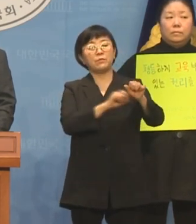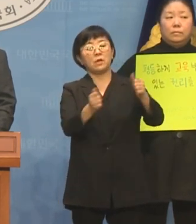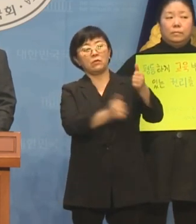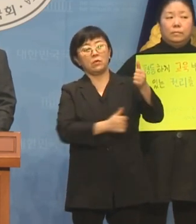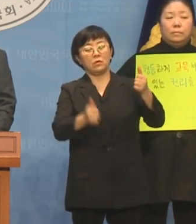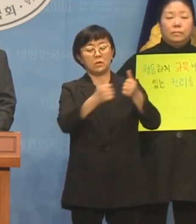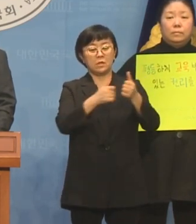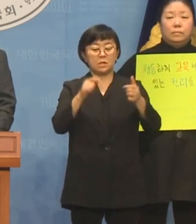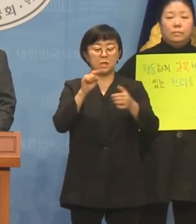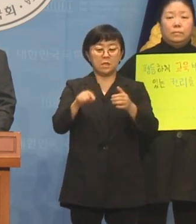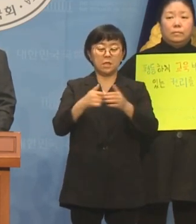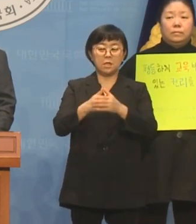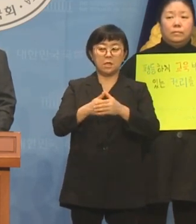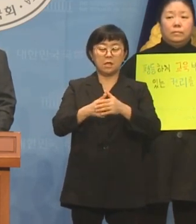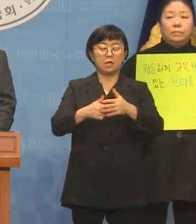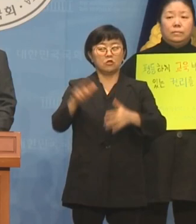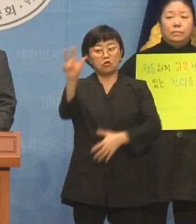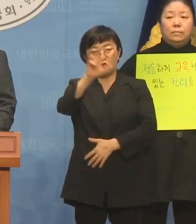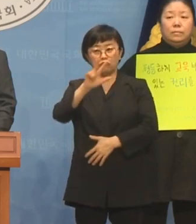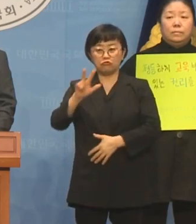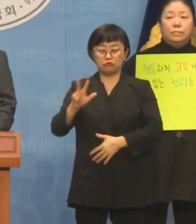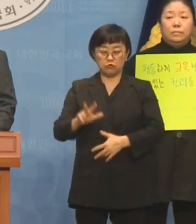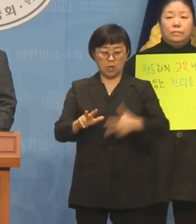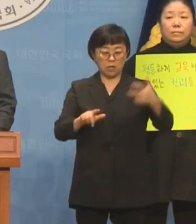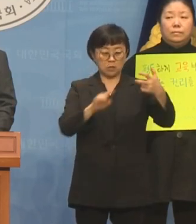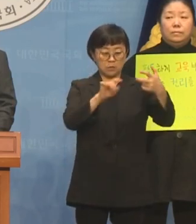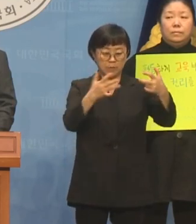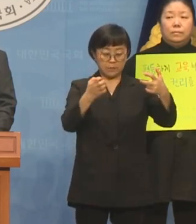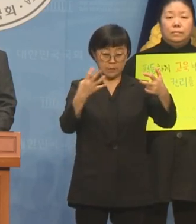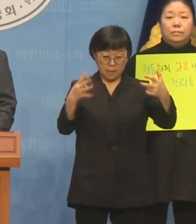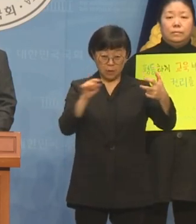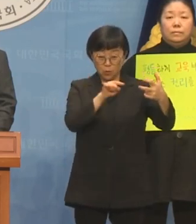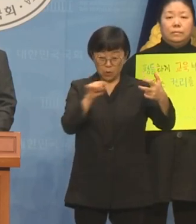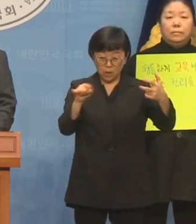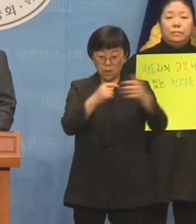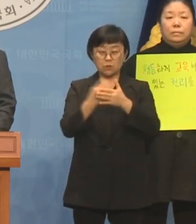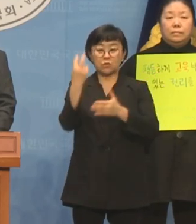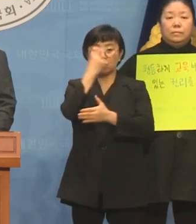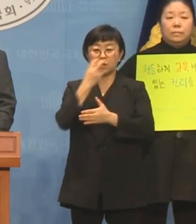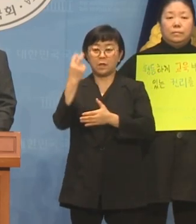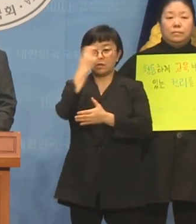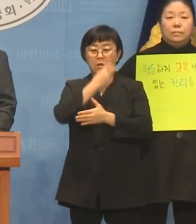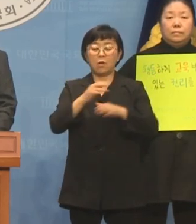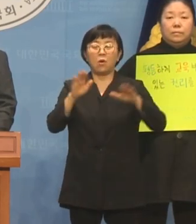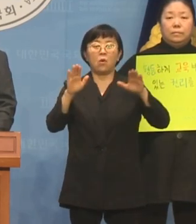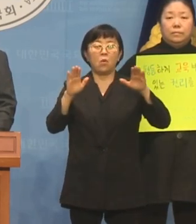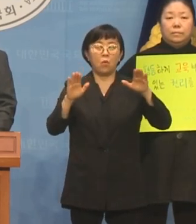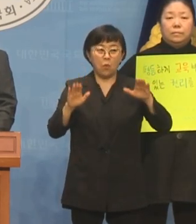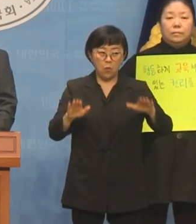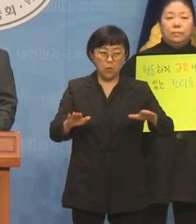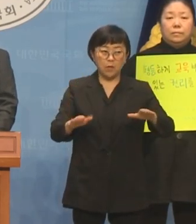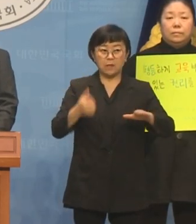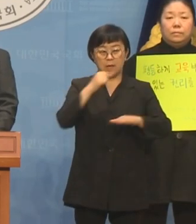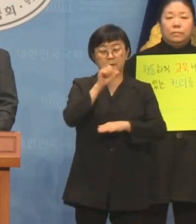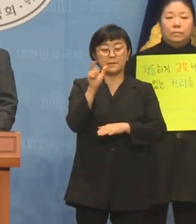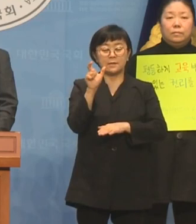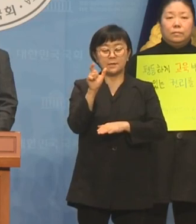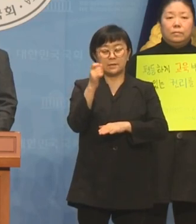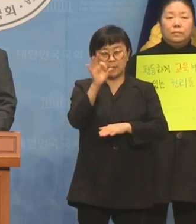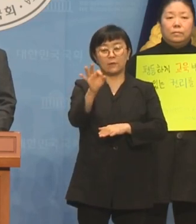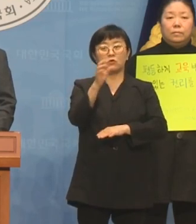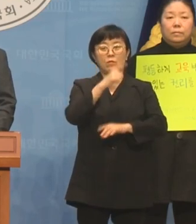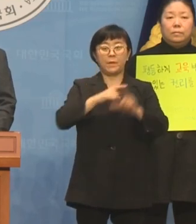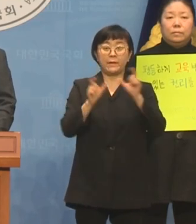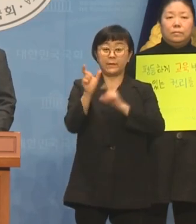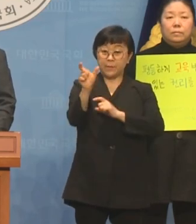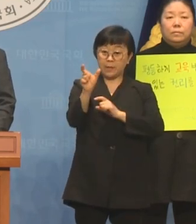경계선 지능인들의 전국 실태조사에 관련된 당초 예산을 올해 예산으로 반영을 시켰습니다. 그래서